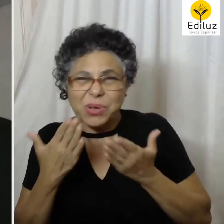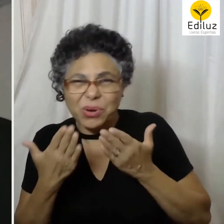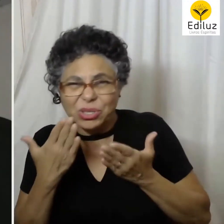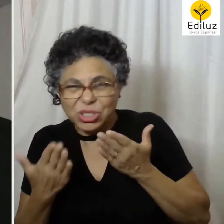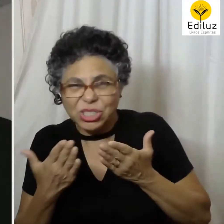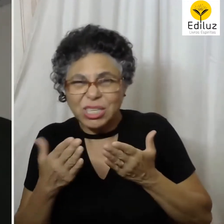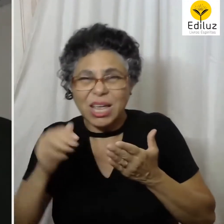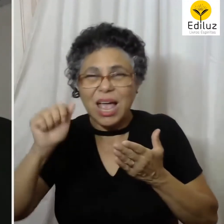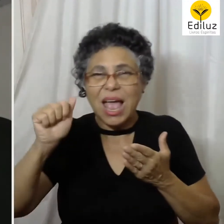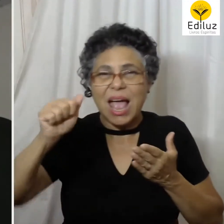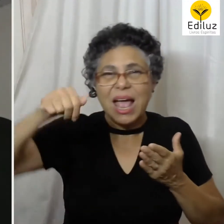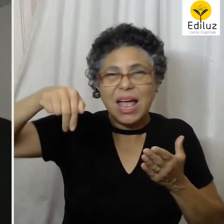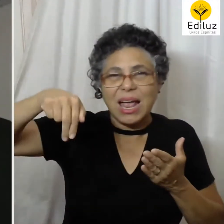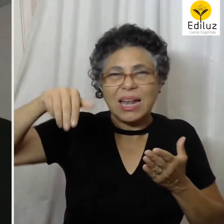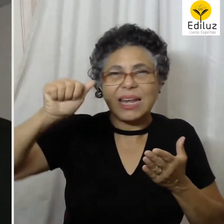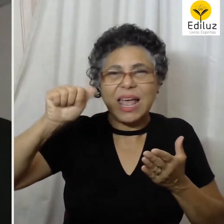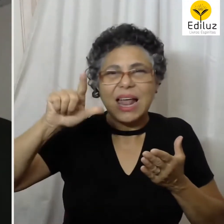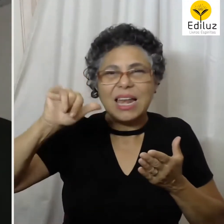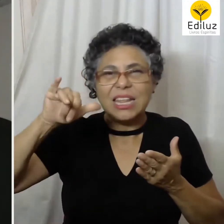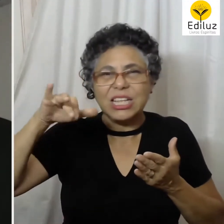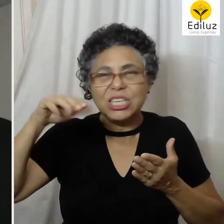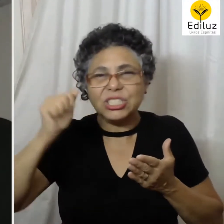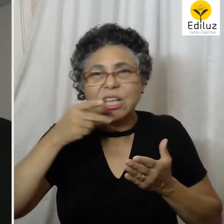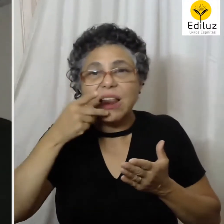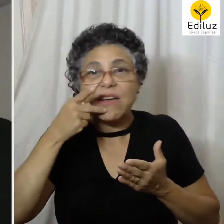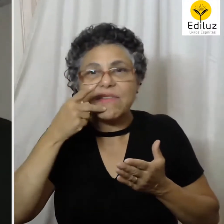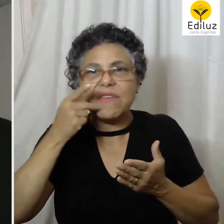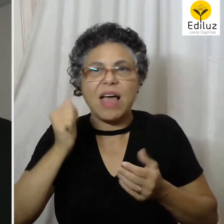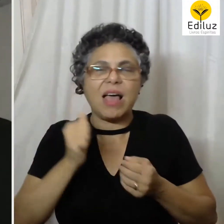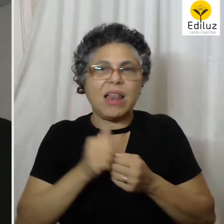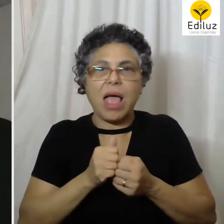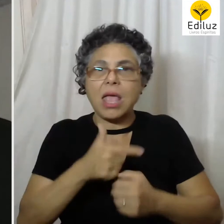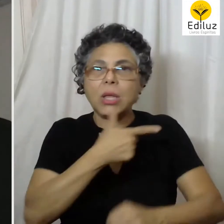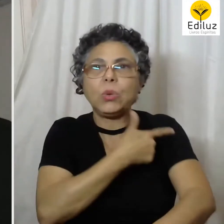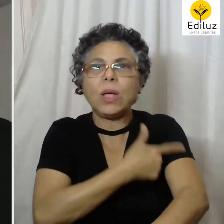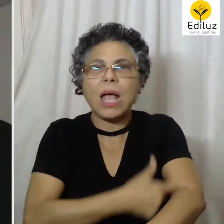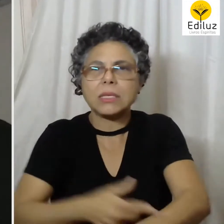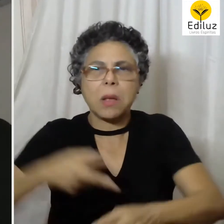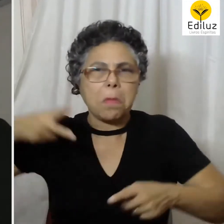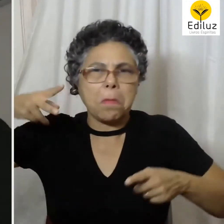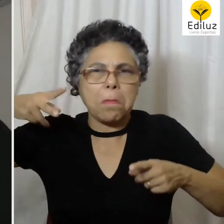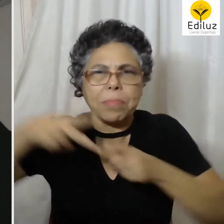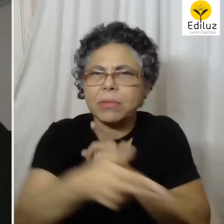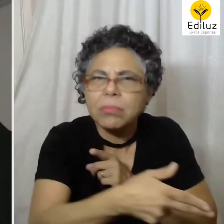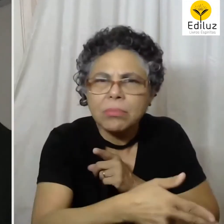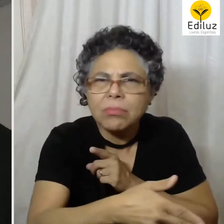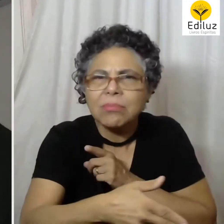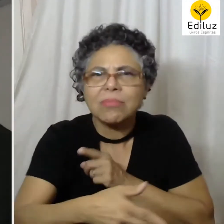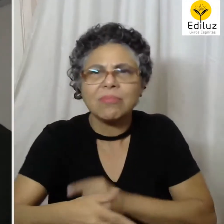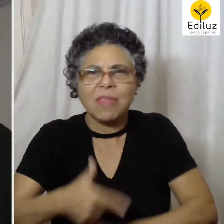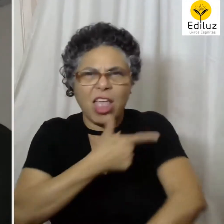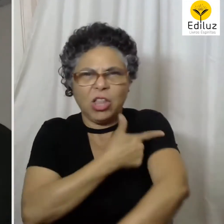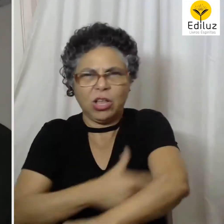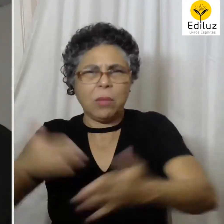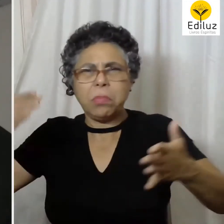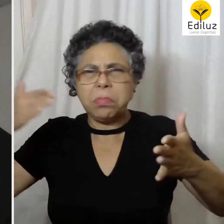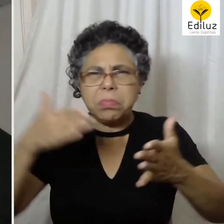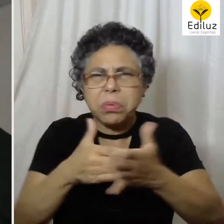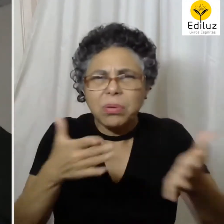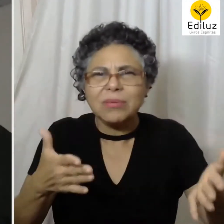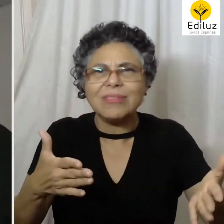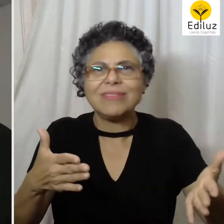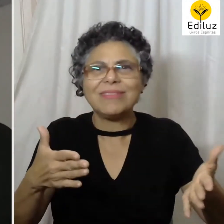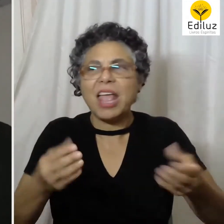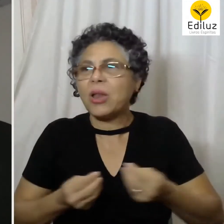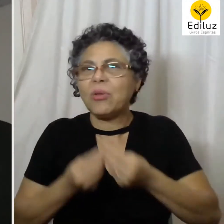analítica, ela traz isso como educação castradora, impeditiva do exercício da autonomia